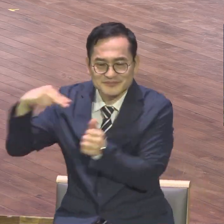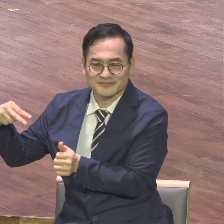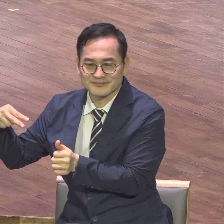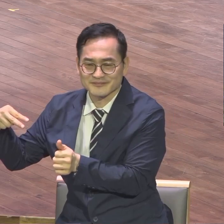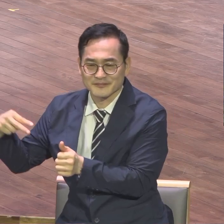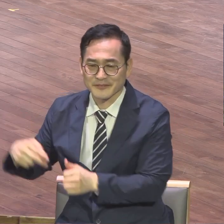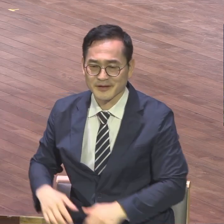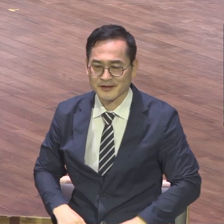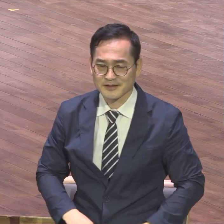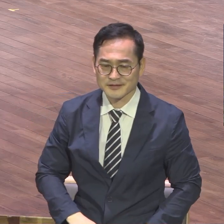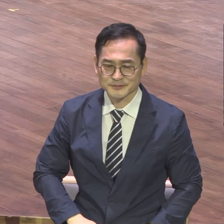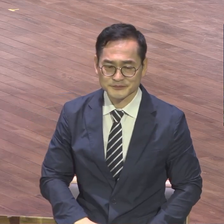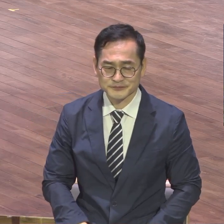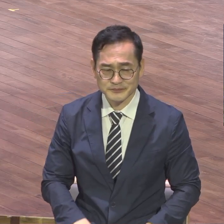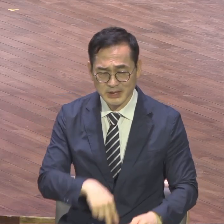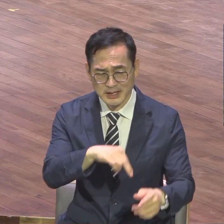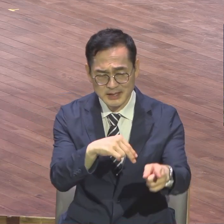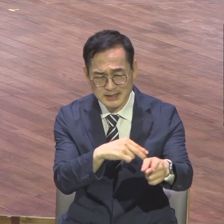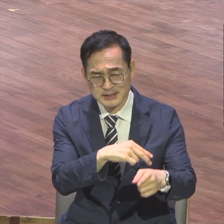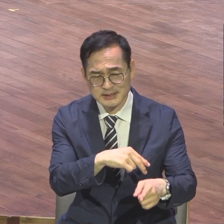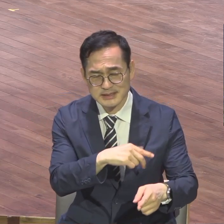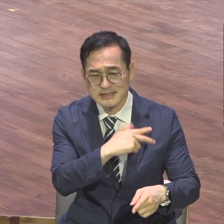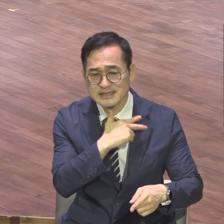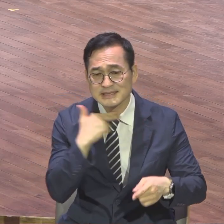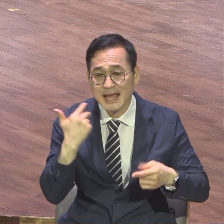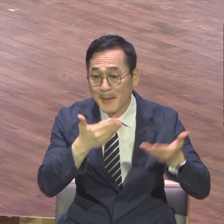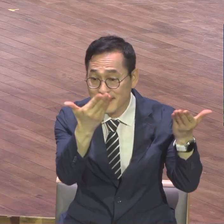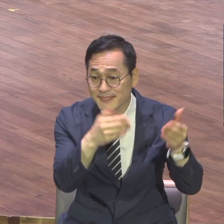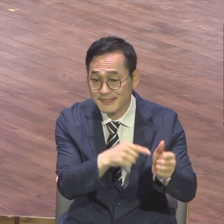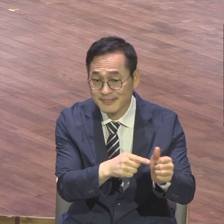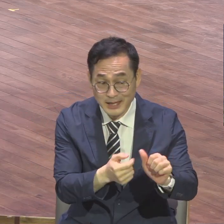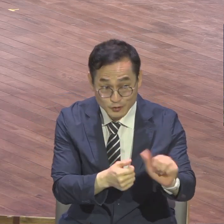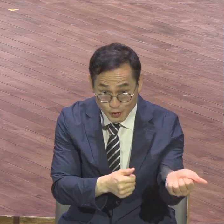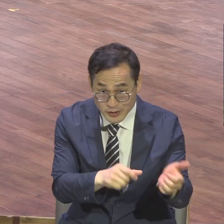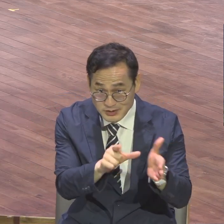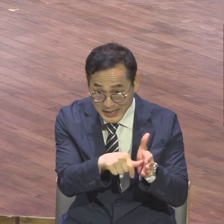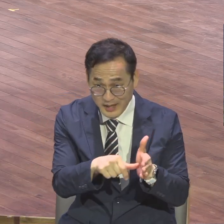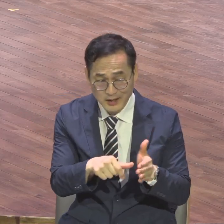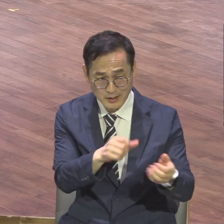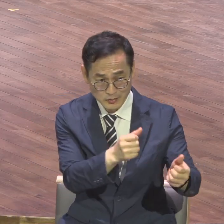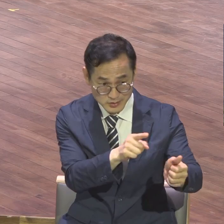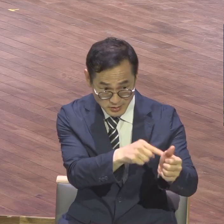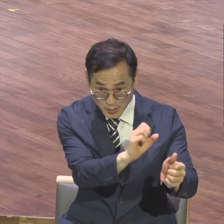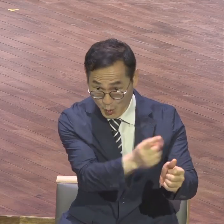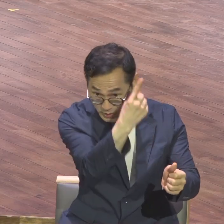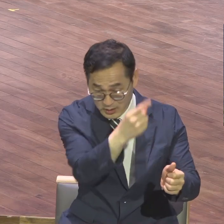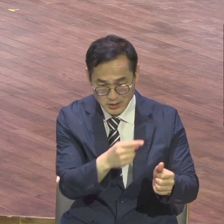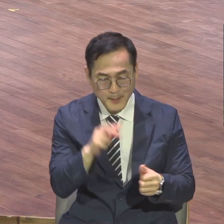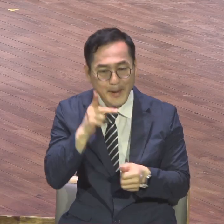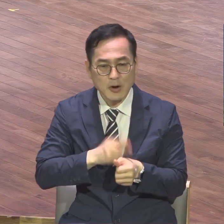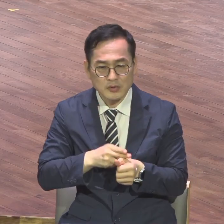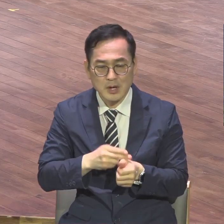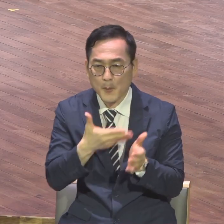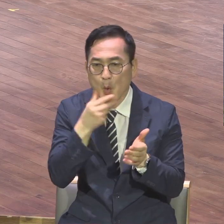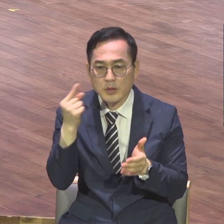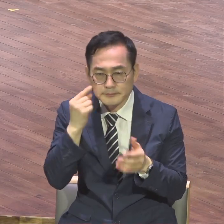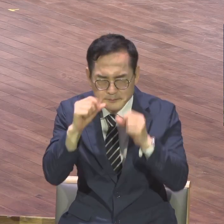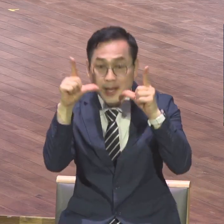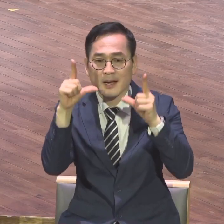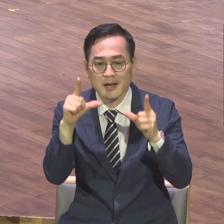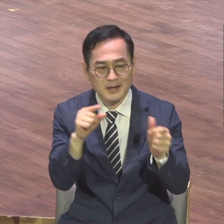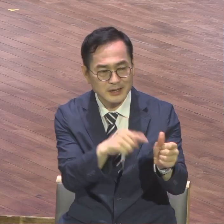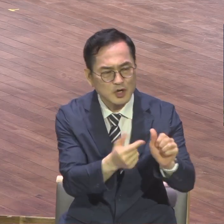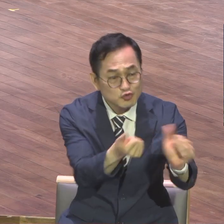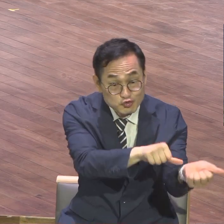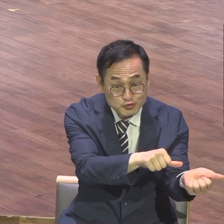스데반의 순교가 바울에 큰 영향을 미친 것처럼 바울이 돌에 맞아 성박으로 끌려나가 내치는